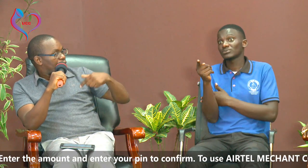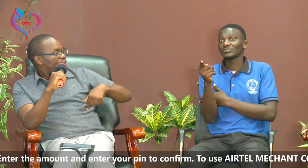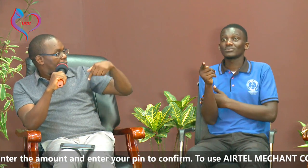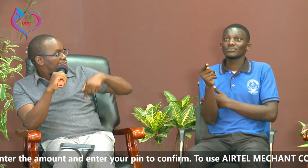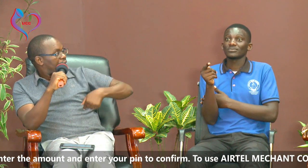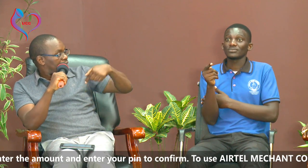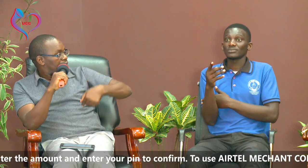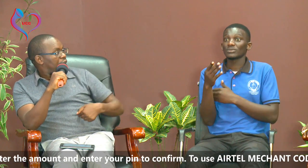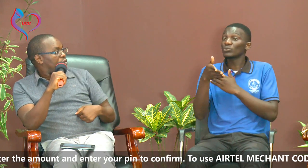katonda nga manchi ateseyo.